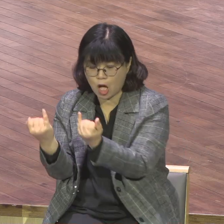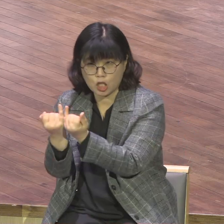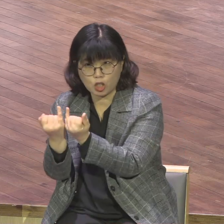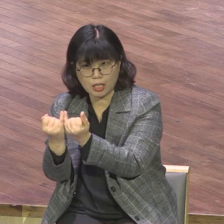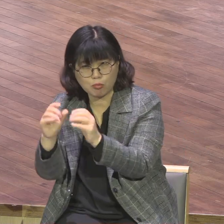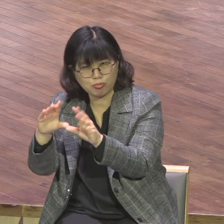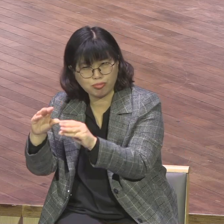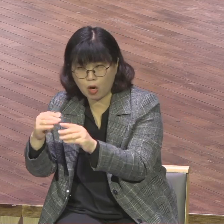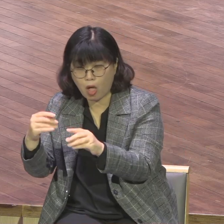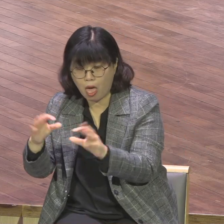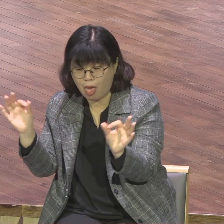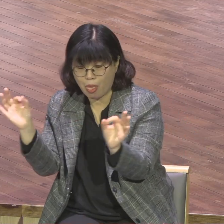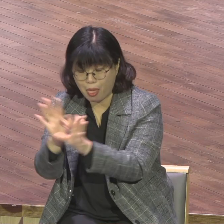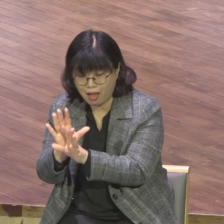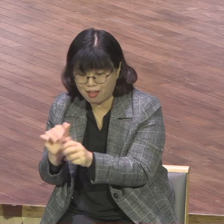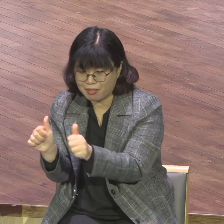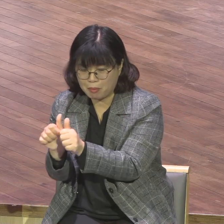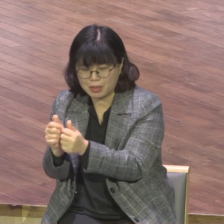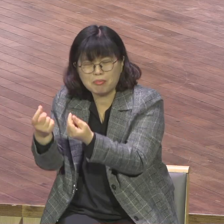화평하지 않습니다.